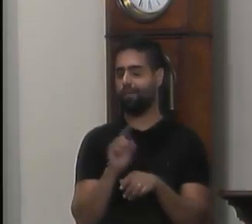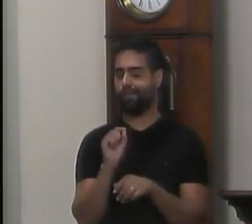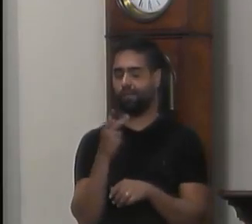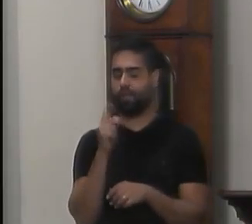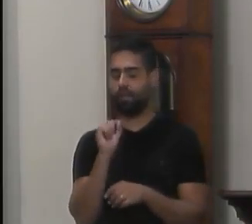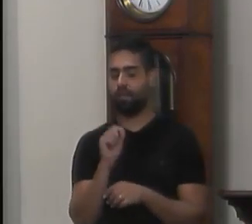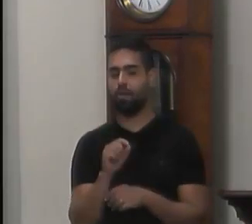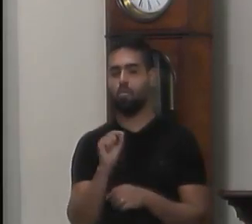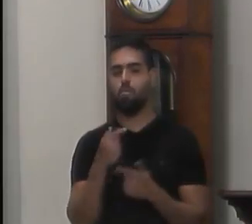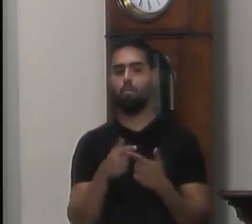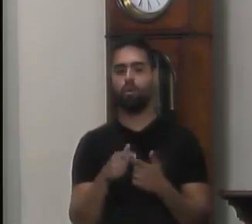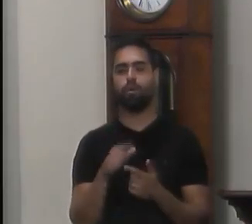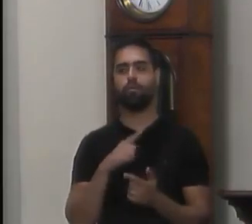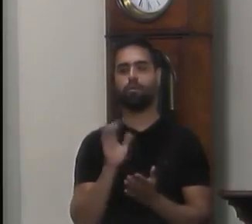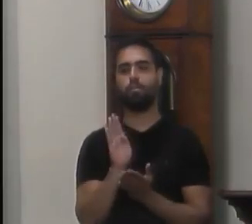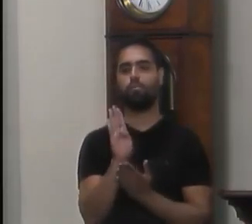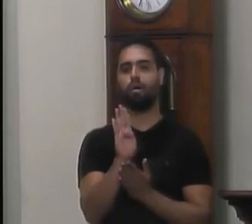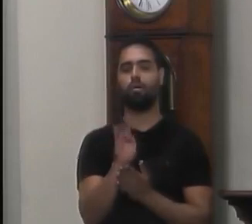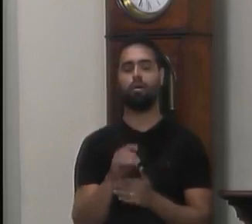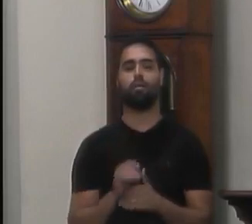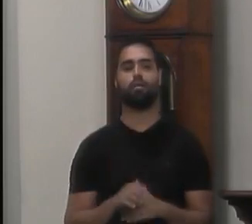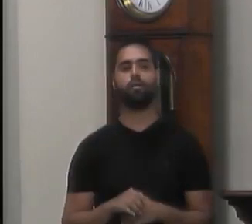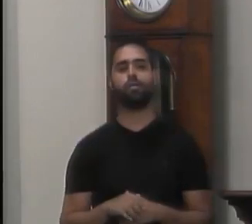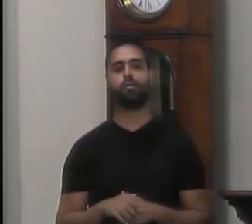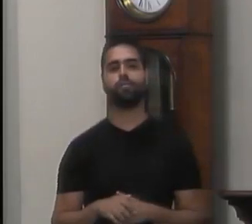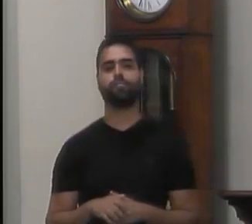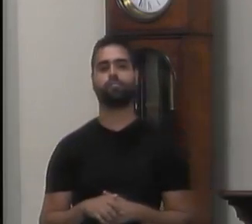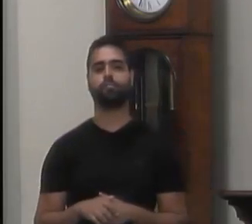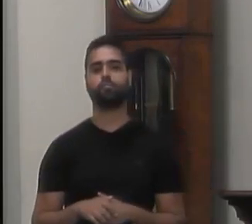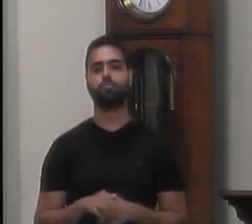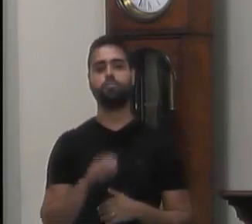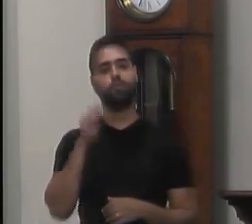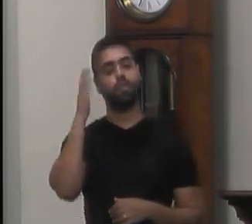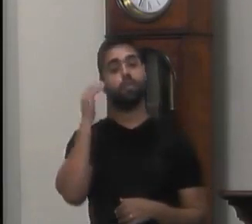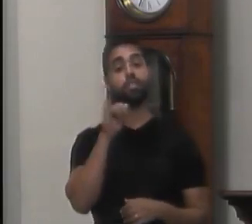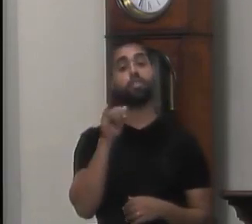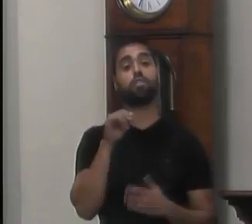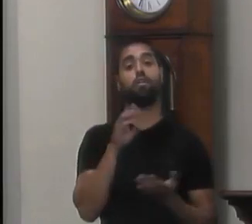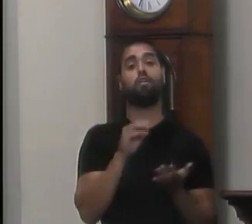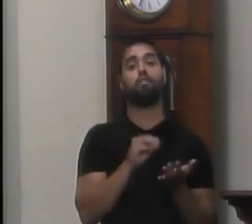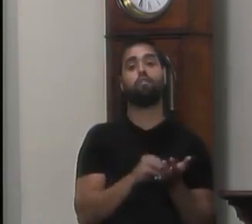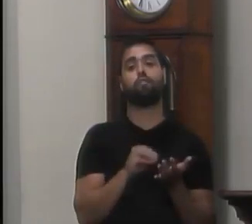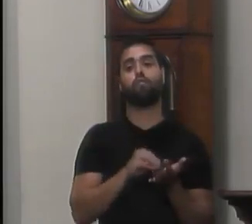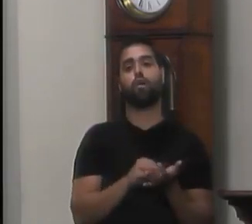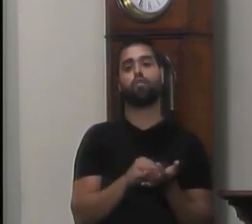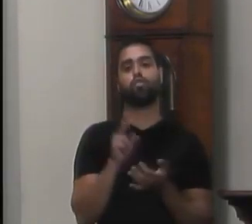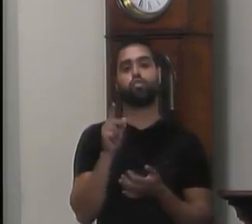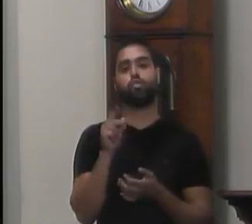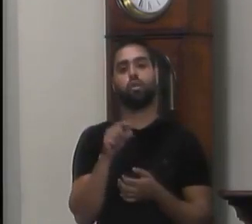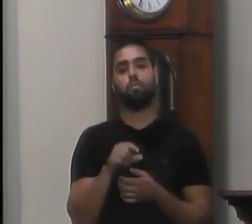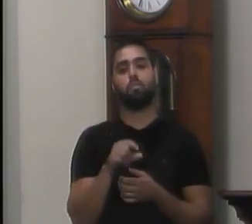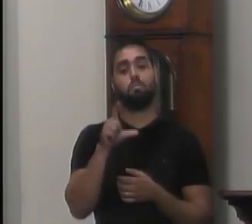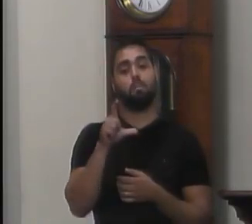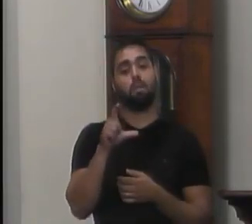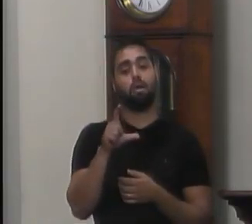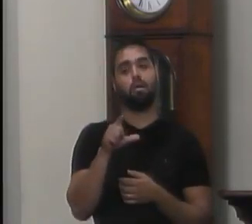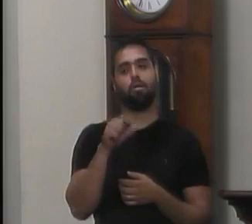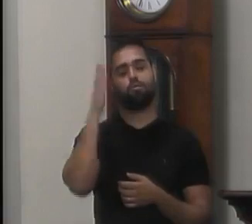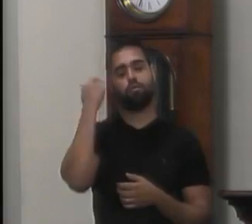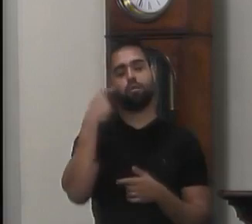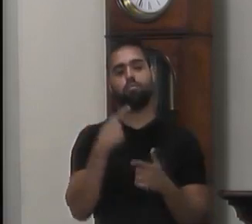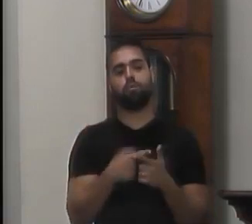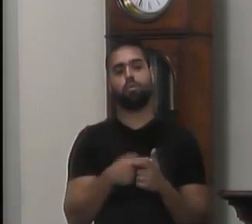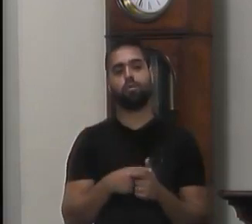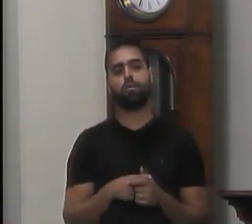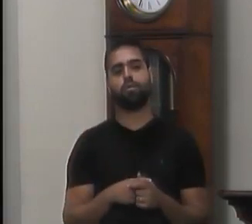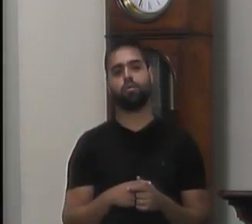que eles não colocam, não. Não sei se é por falta de uma verba maior, não sei por quê,